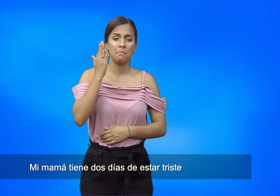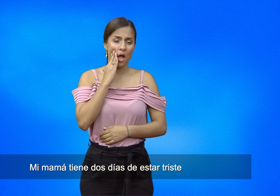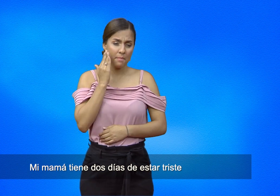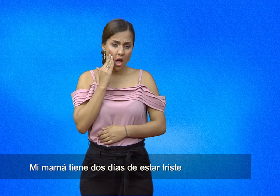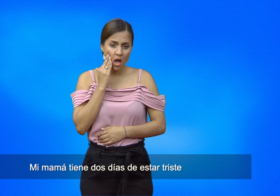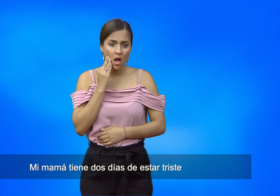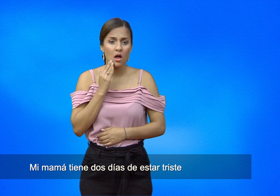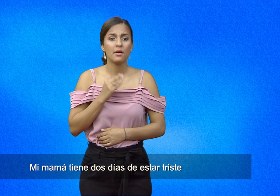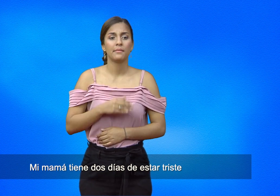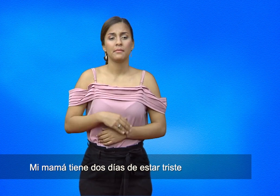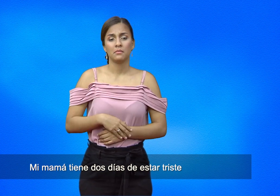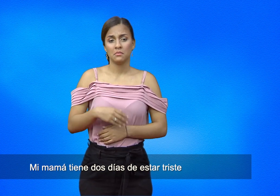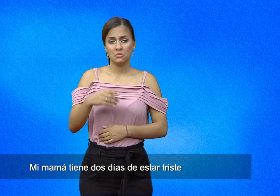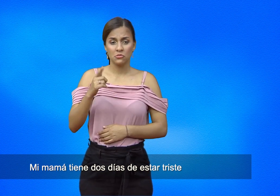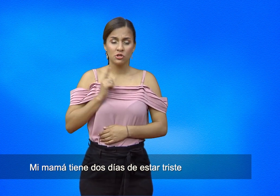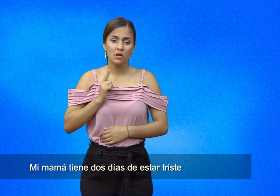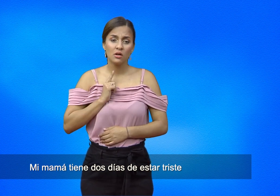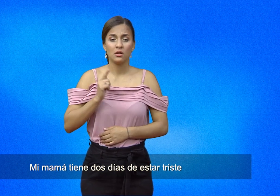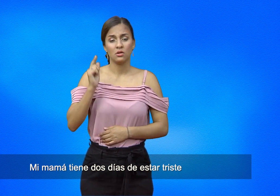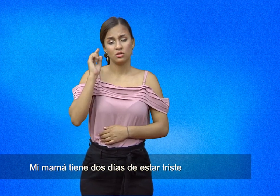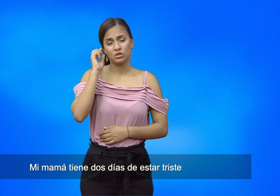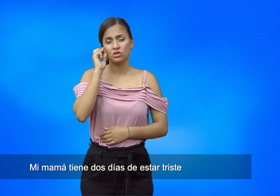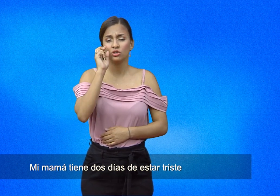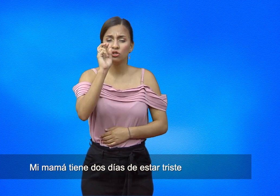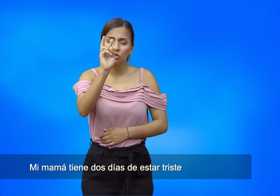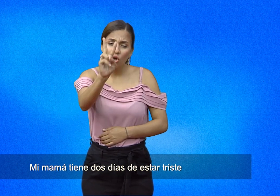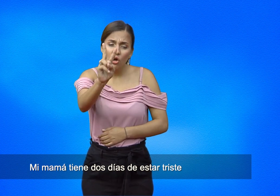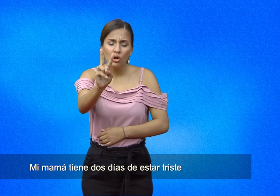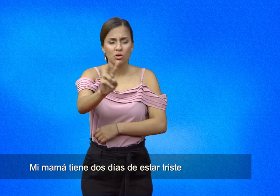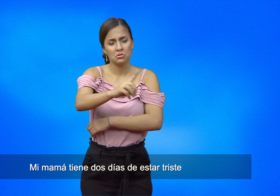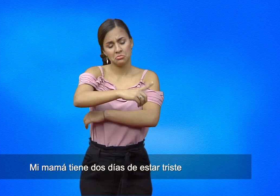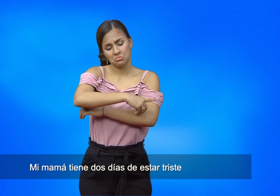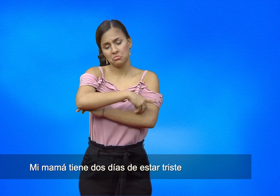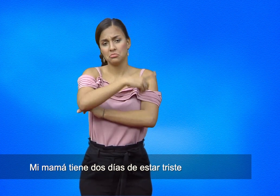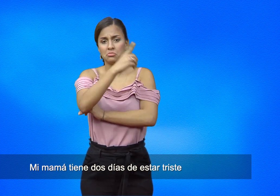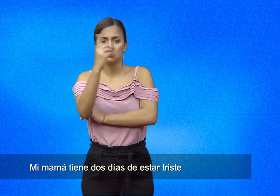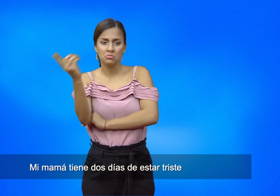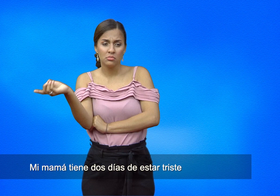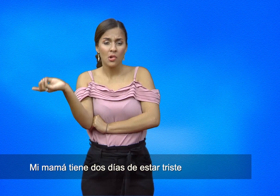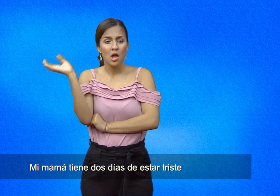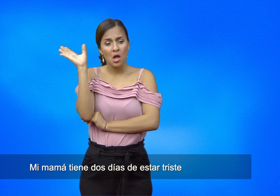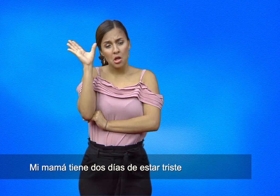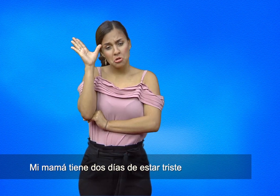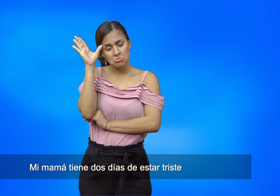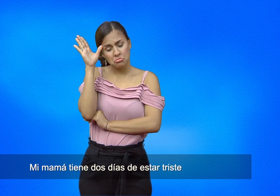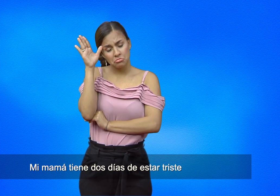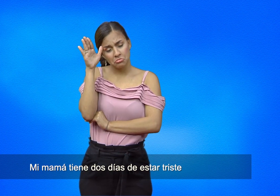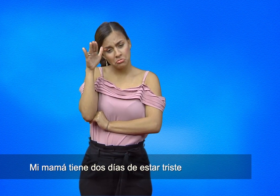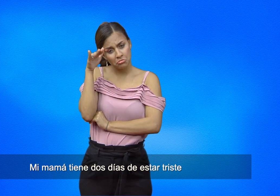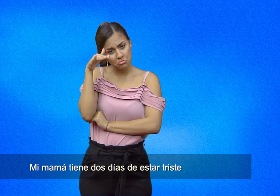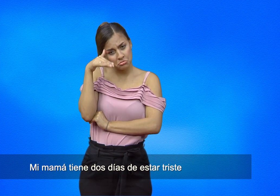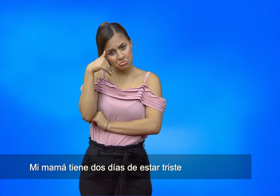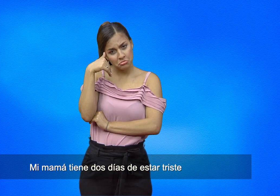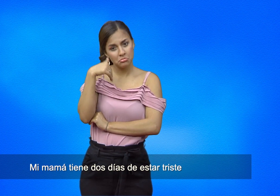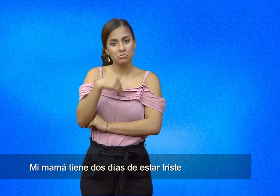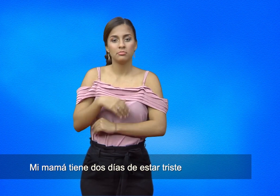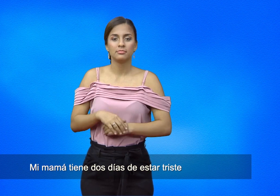mi mamá tiene los días de estar triste